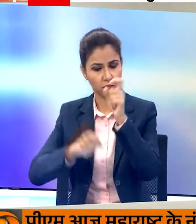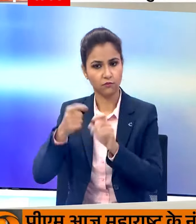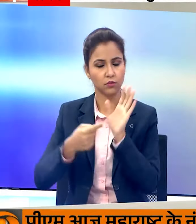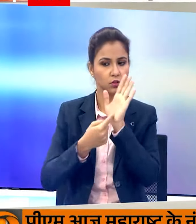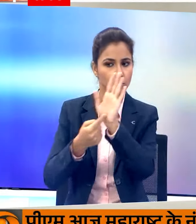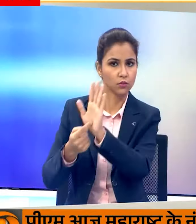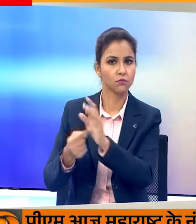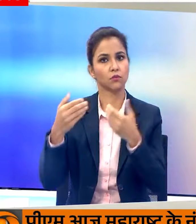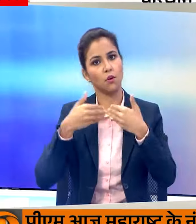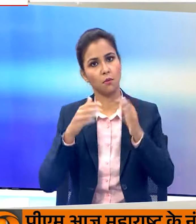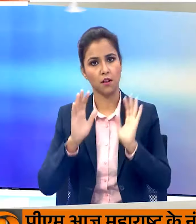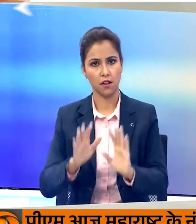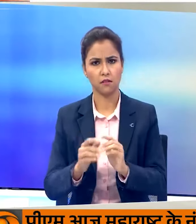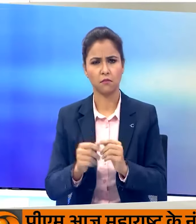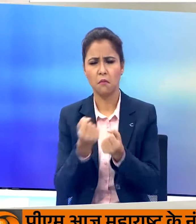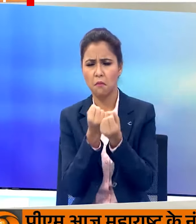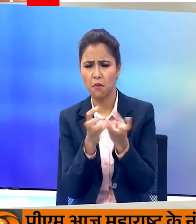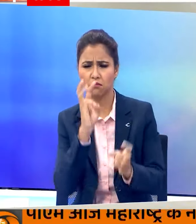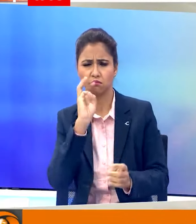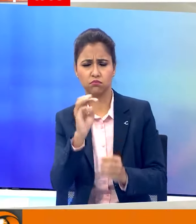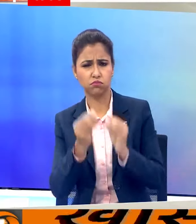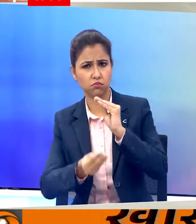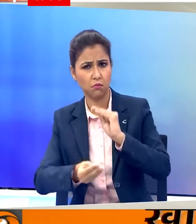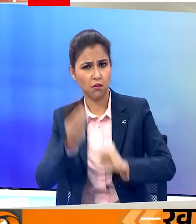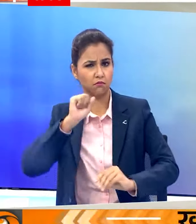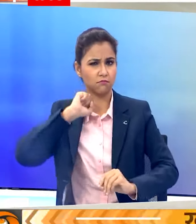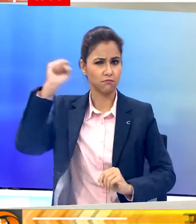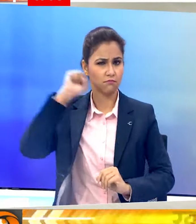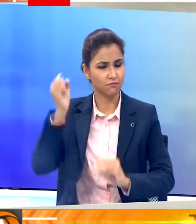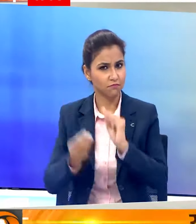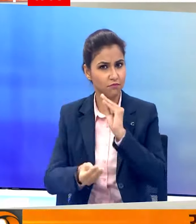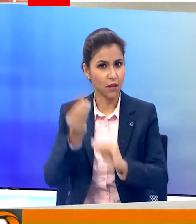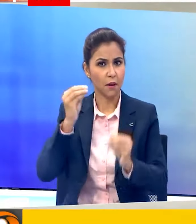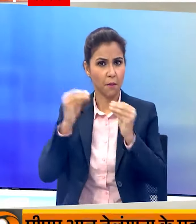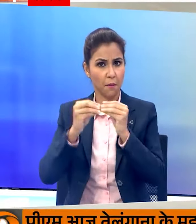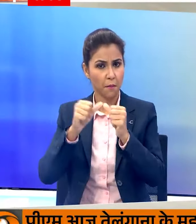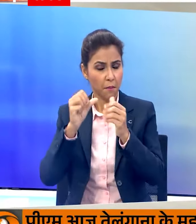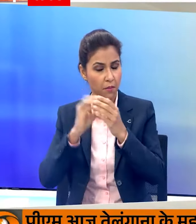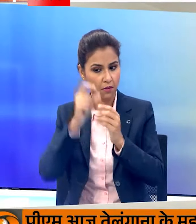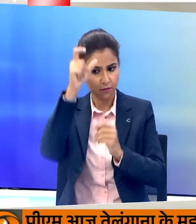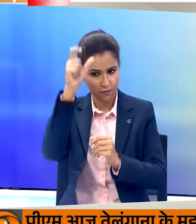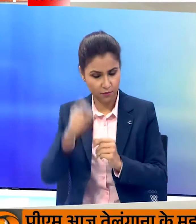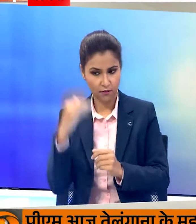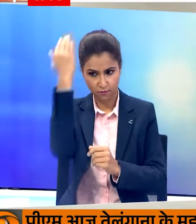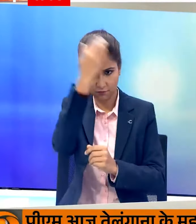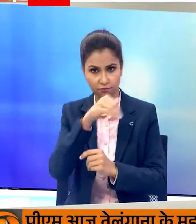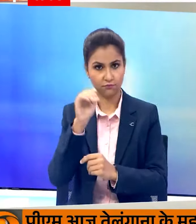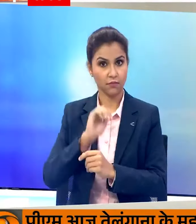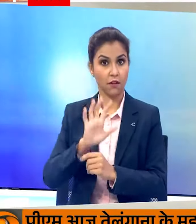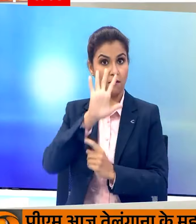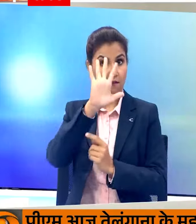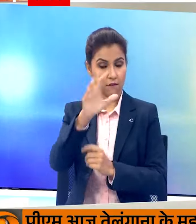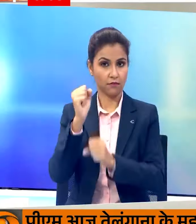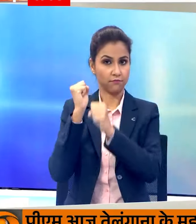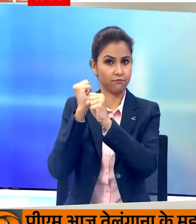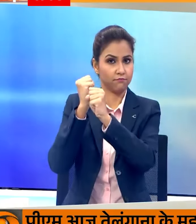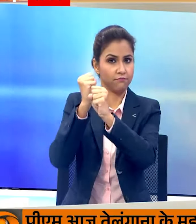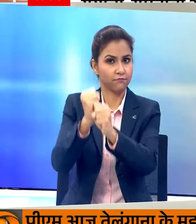लिए खुल जाएंगे हजारों श्रद्धालु के जयकारों के साथ बाबा केदारनाथ की पंचमुखी डोली